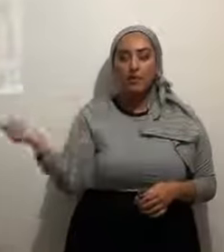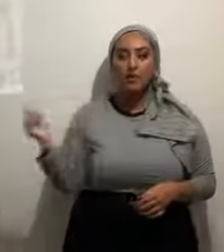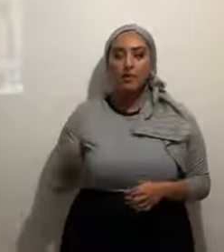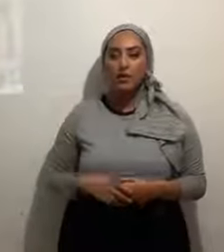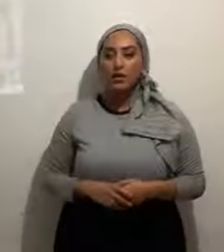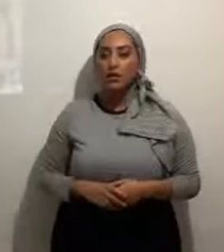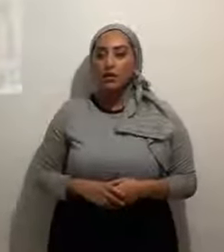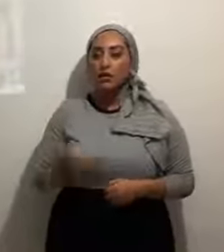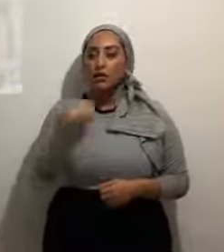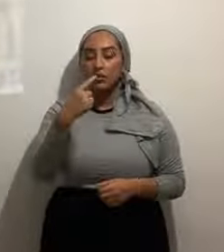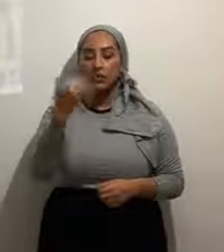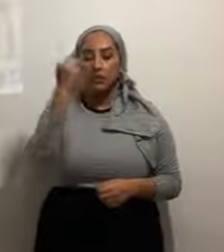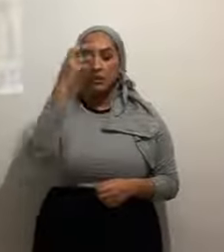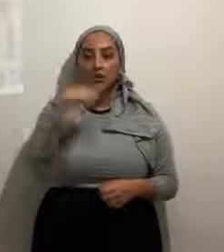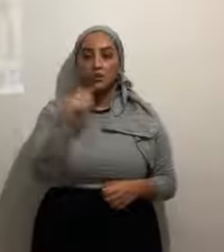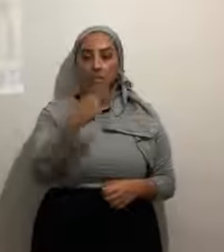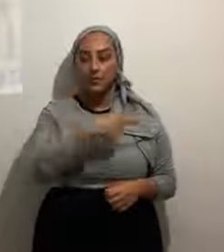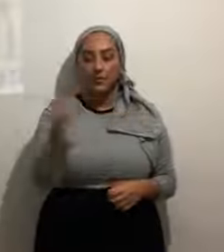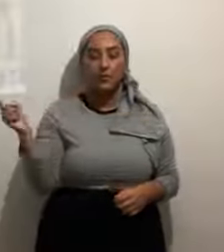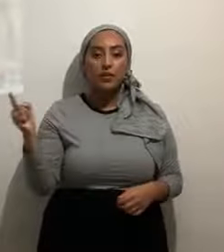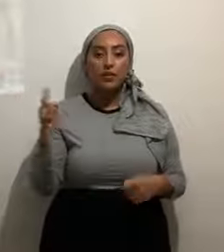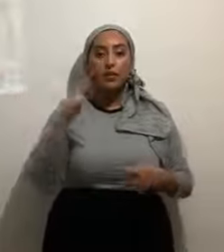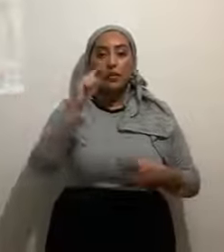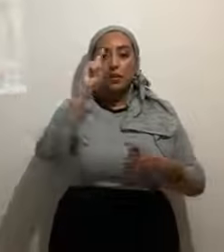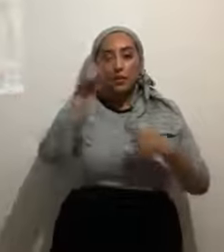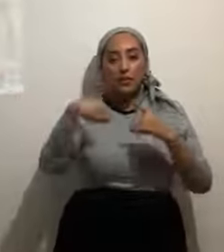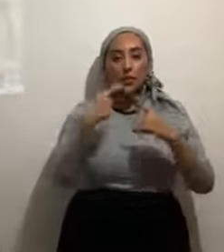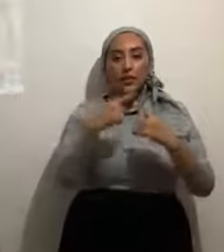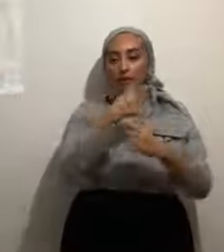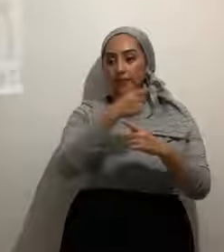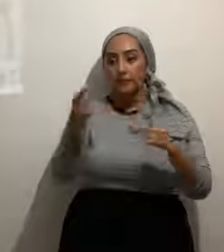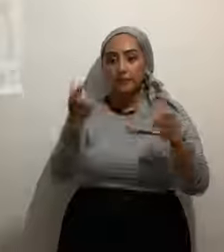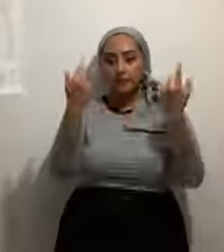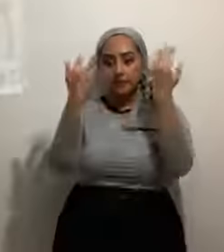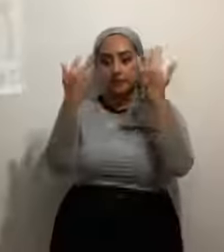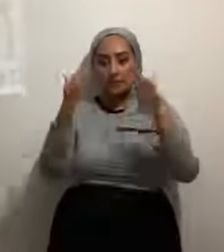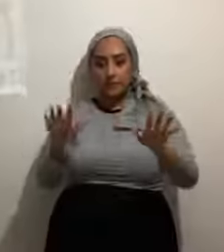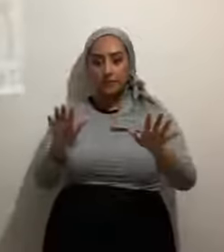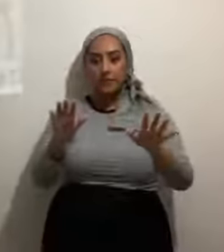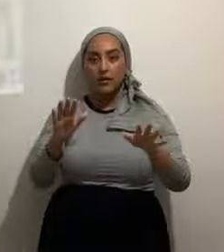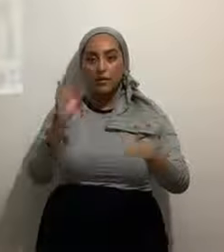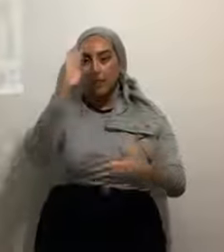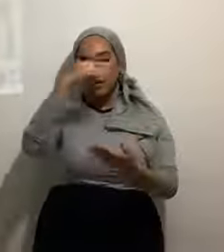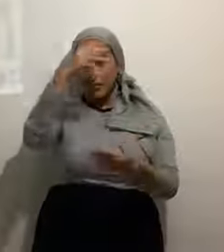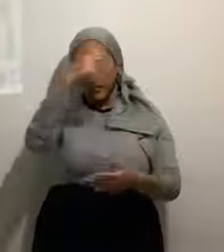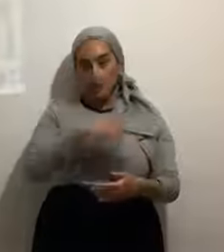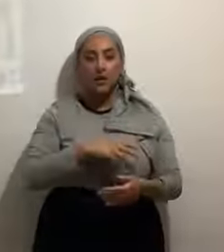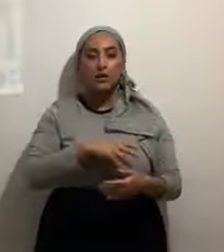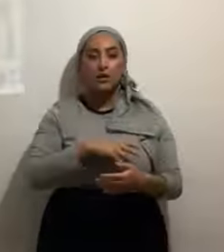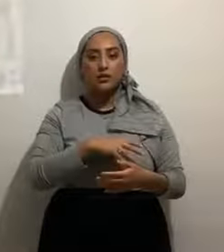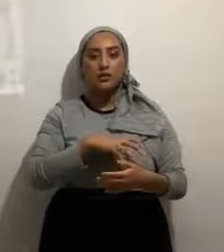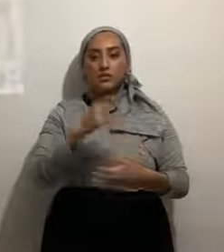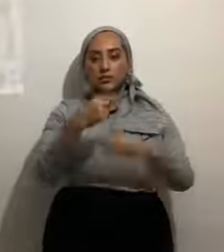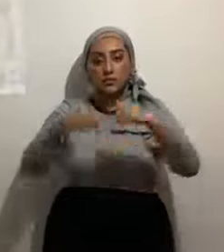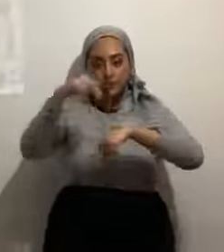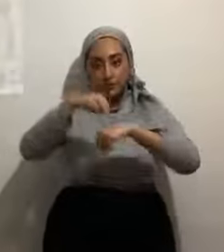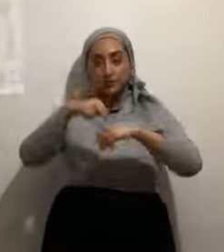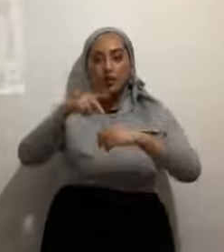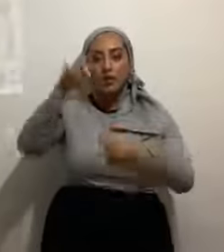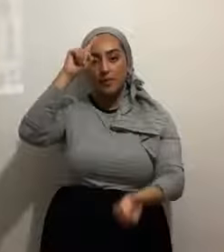Les dijo pues Yahshua, cuando hayáis levantado al Hijo del Hombre, entonces conoceréis que yo soy,